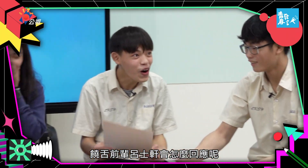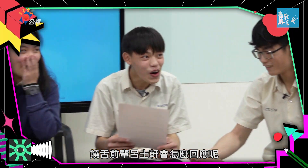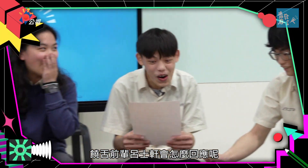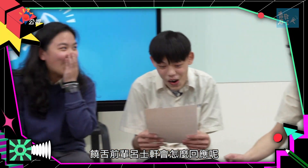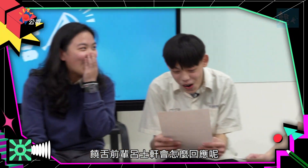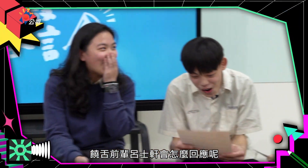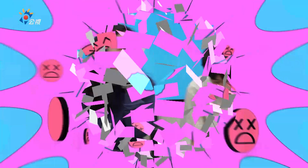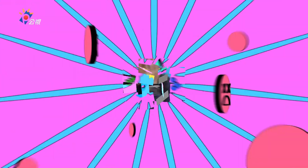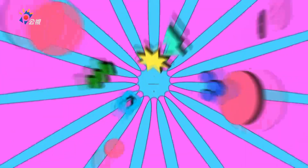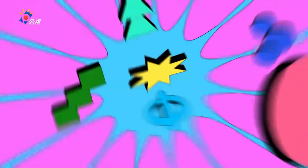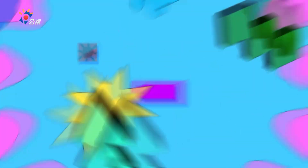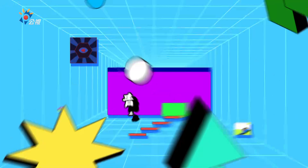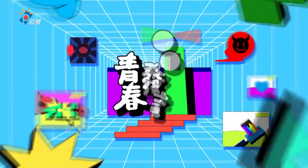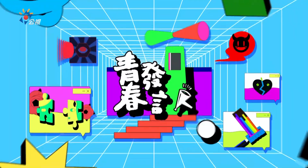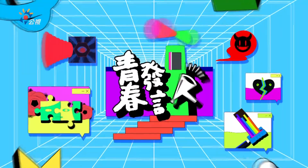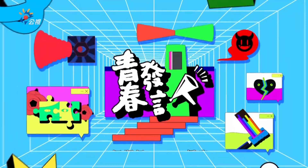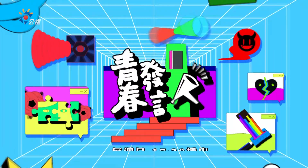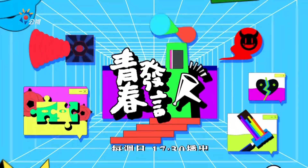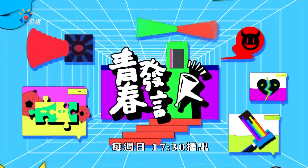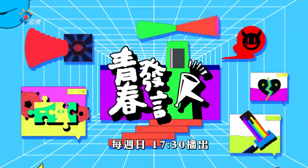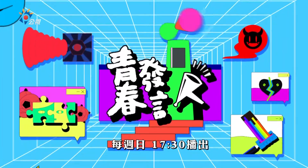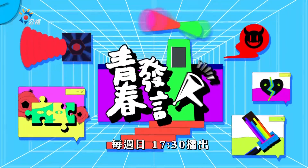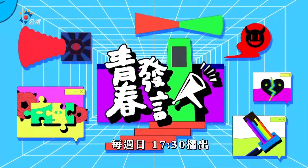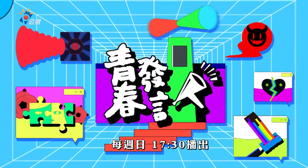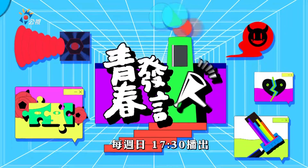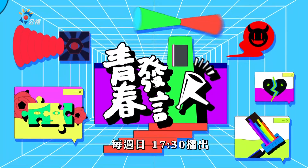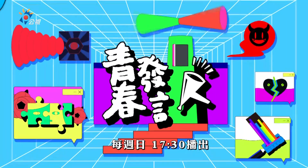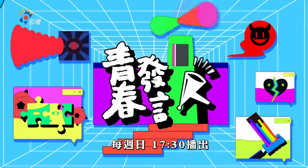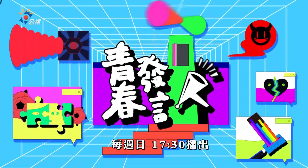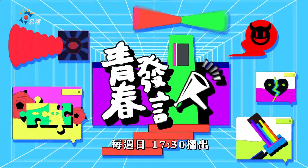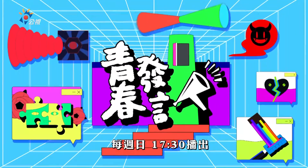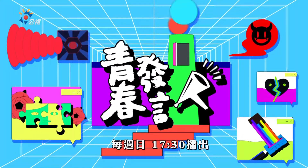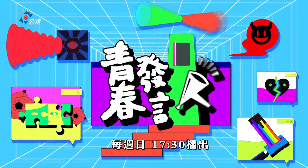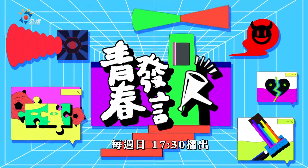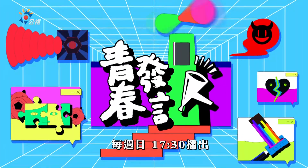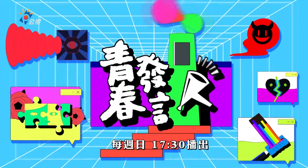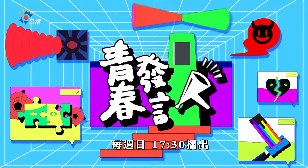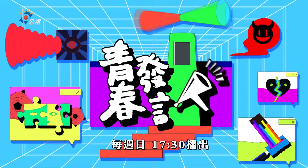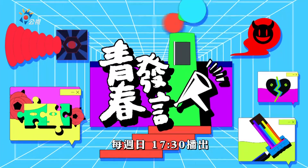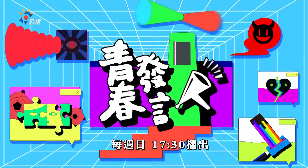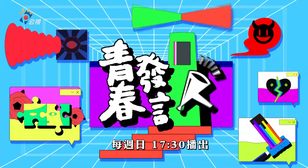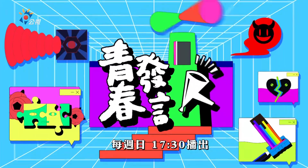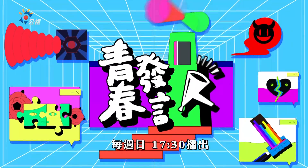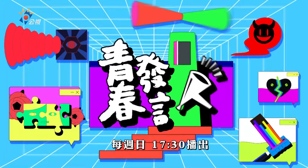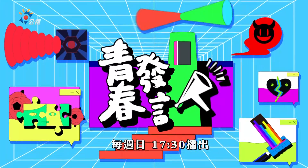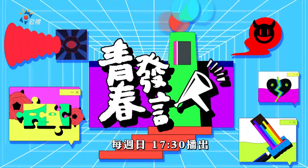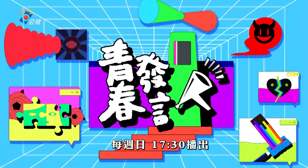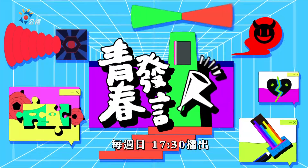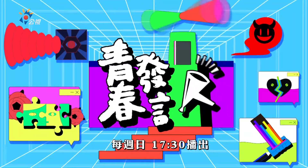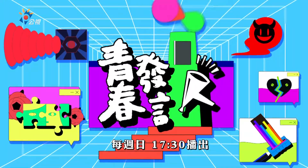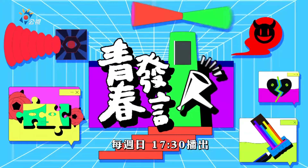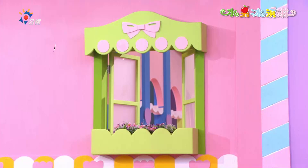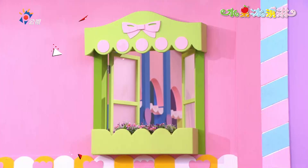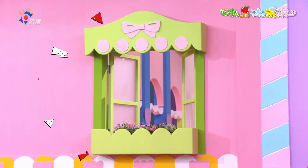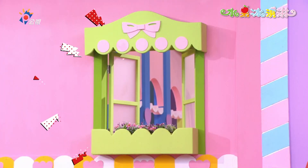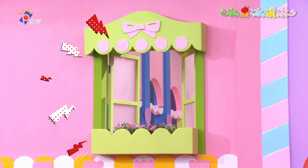应呢？每周日下午5点半，青春发言人准时与你相见。